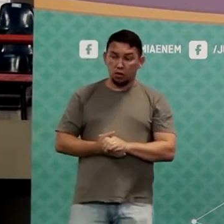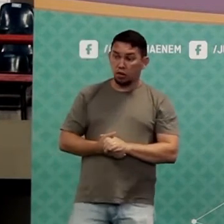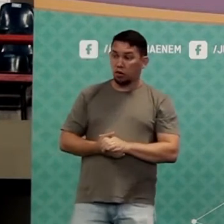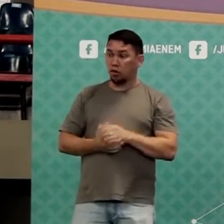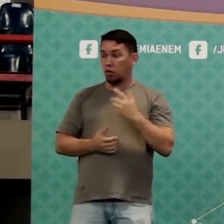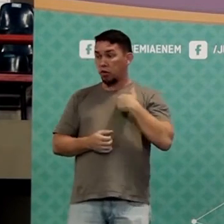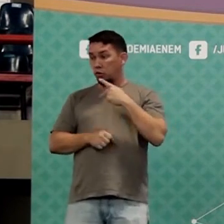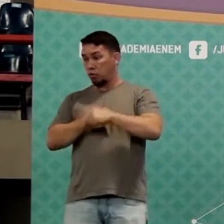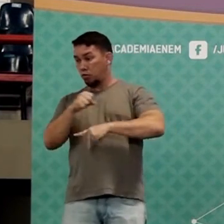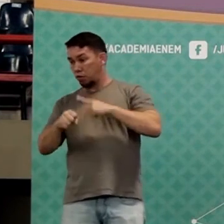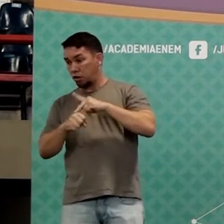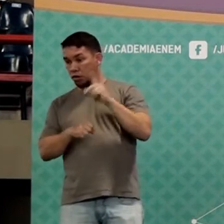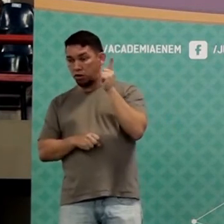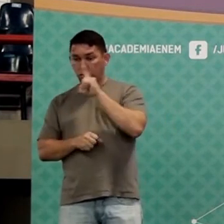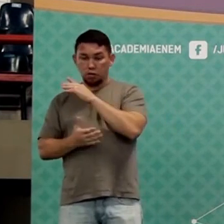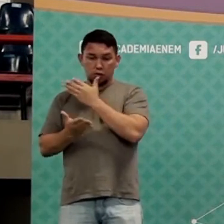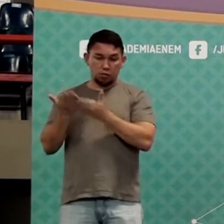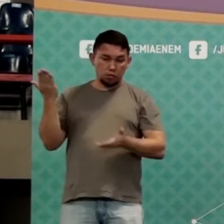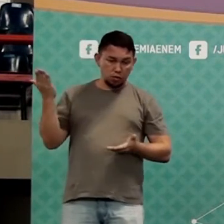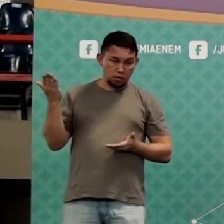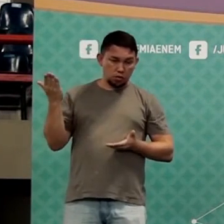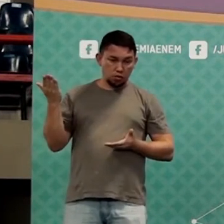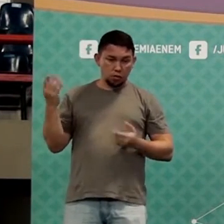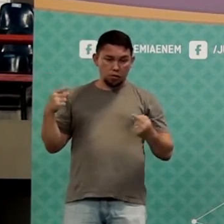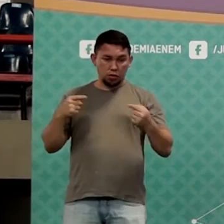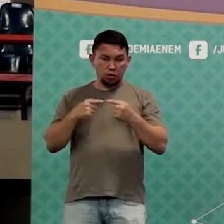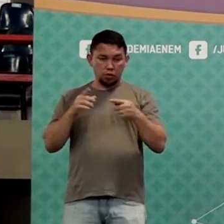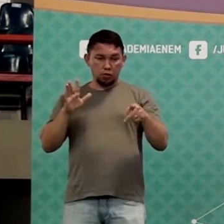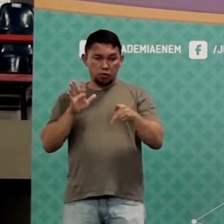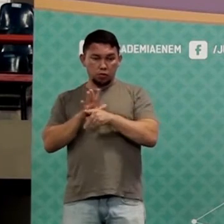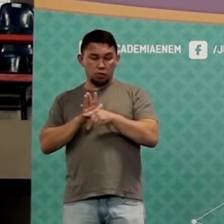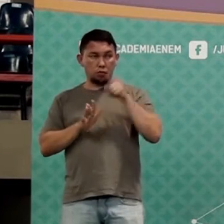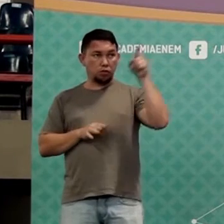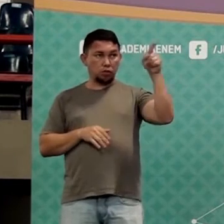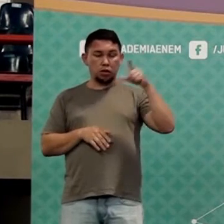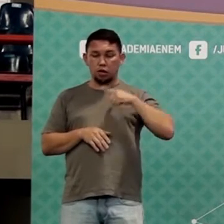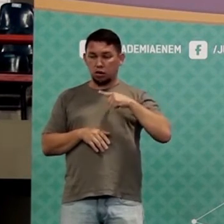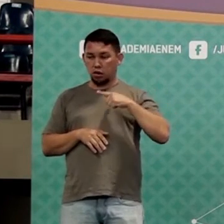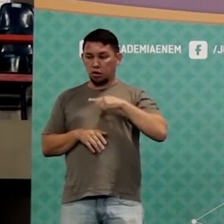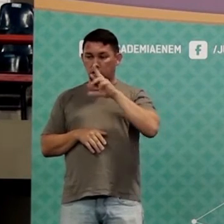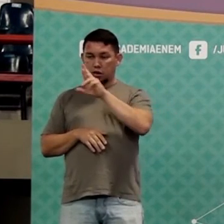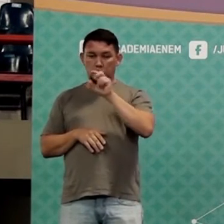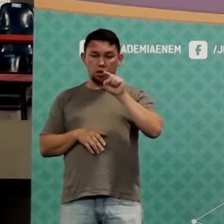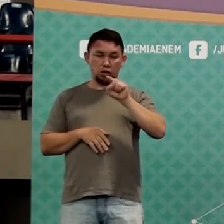país ganha ou perde de um bloco econômico, como na série do Reino Unido. Jovem.